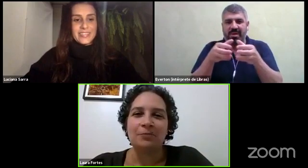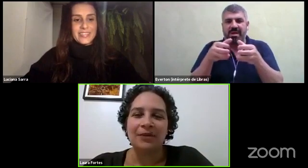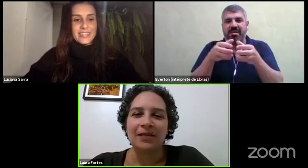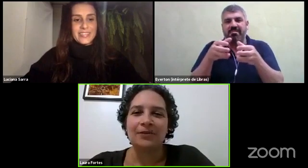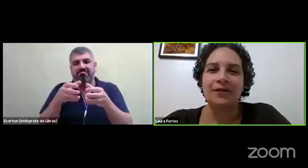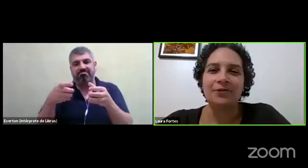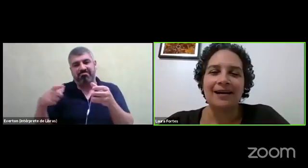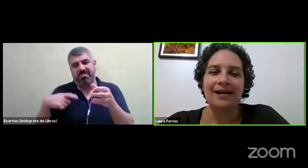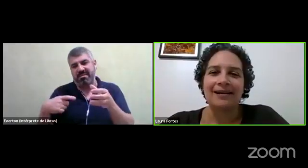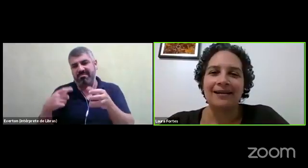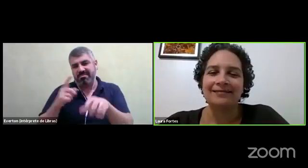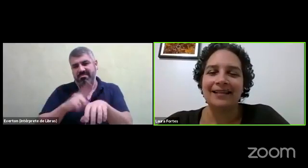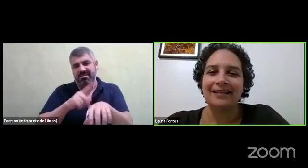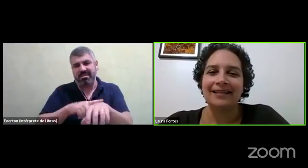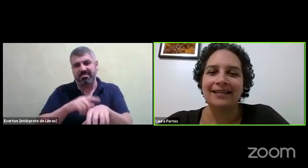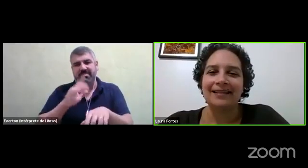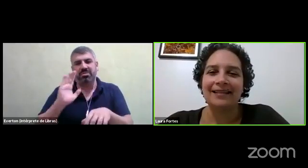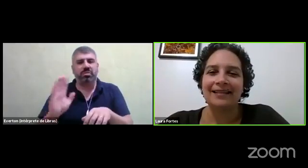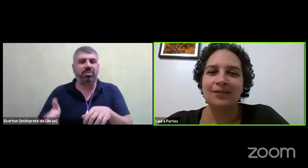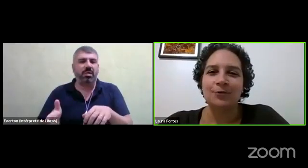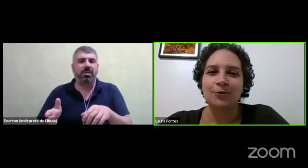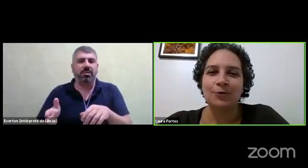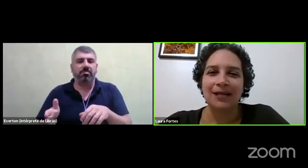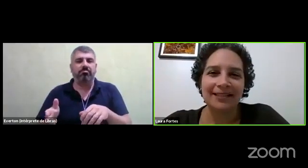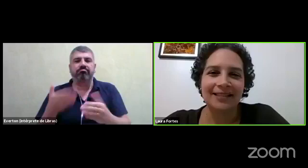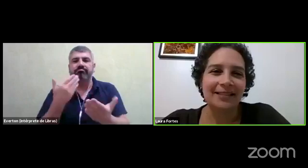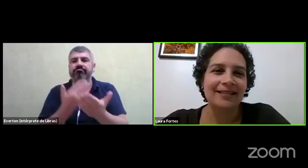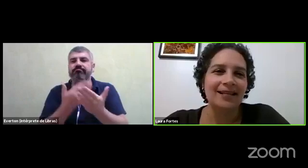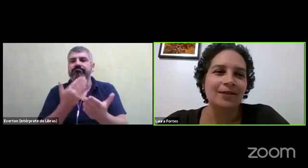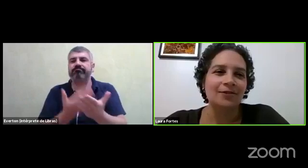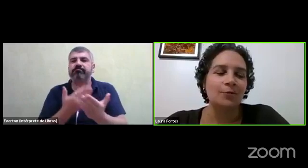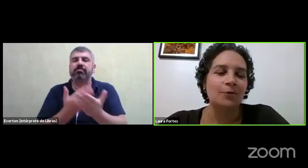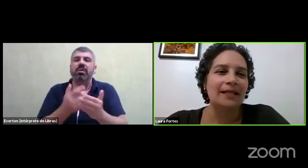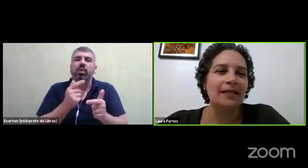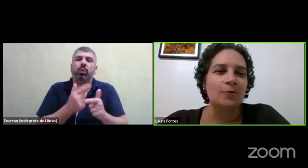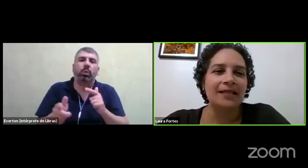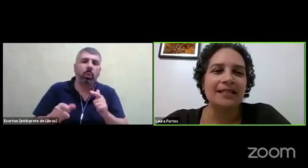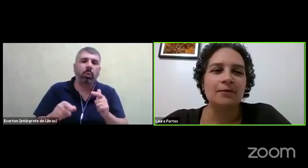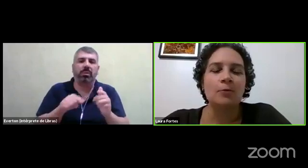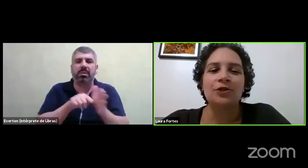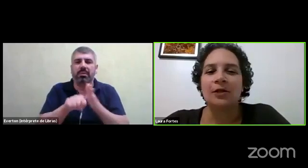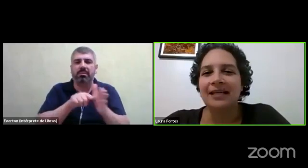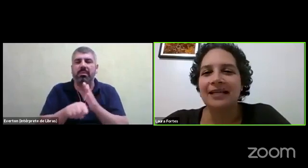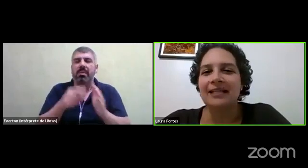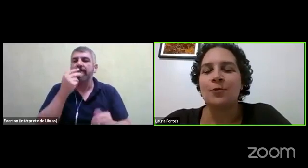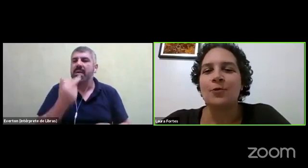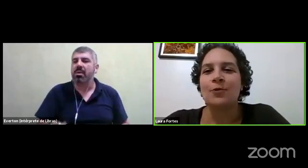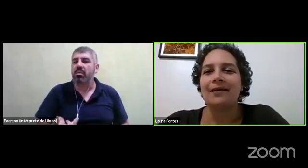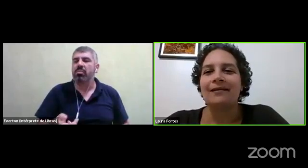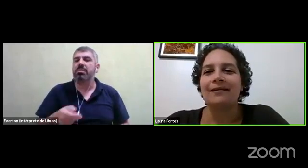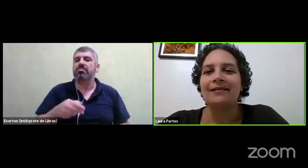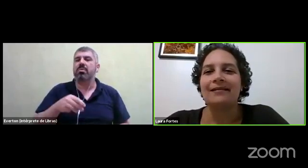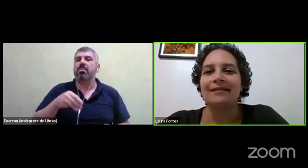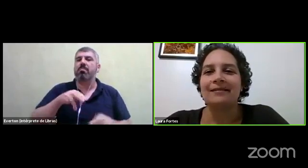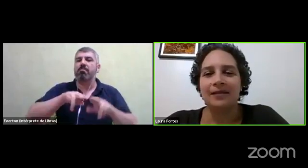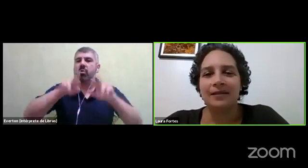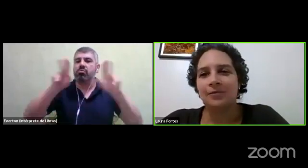Há um tempinho eu tenho já, né, estudado essas questões sobre o bilinguismo,